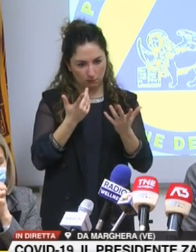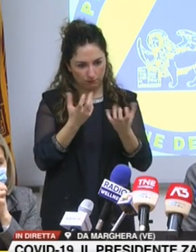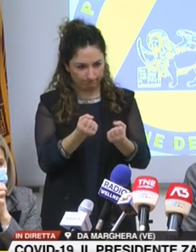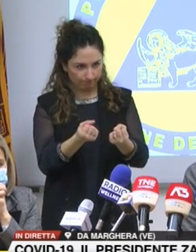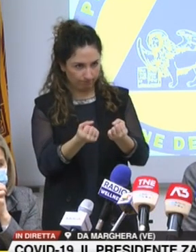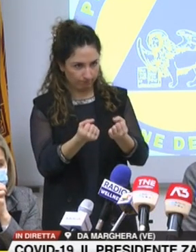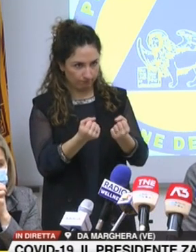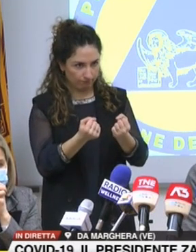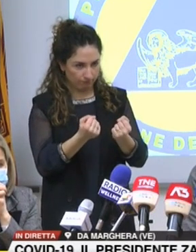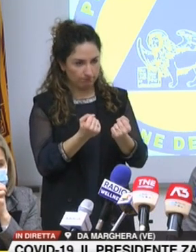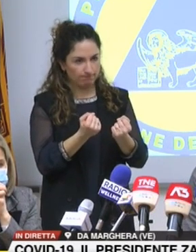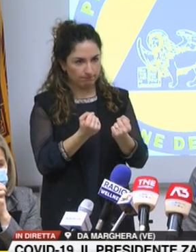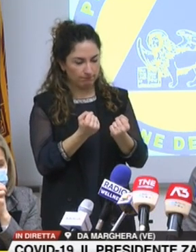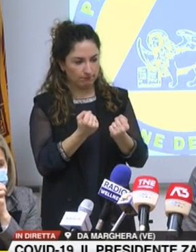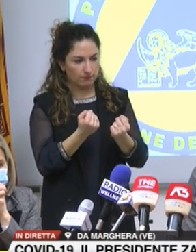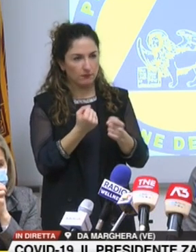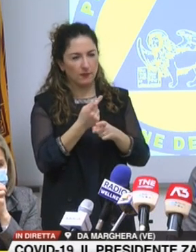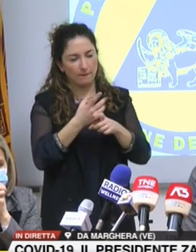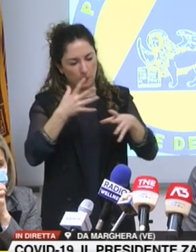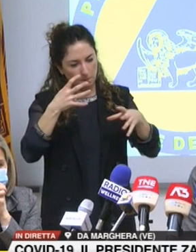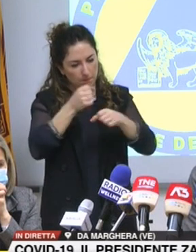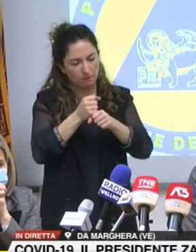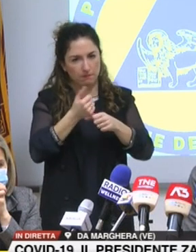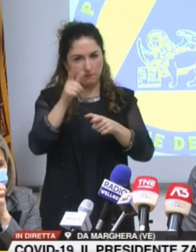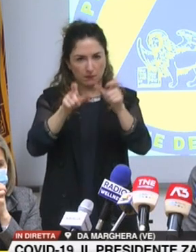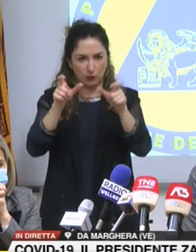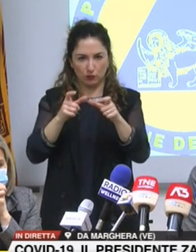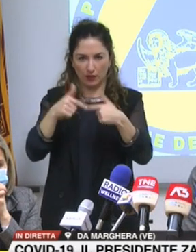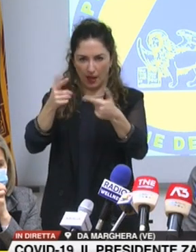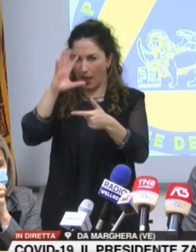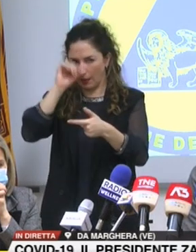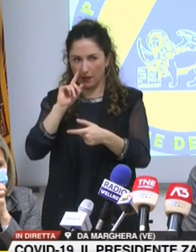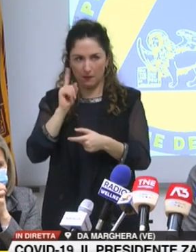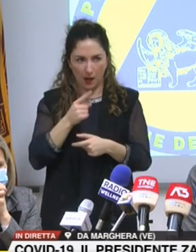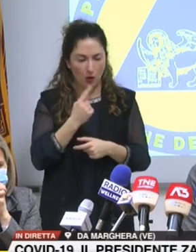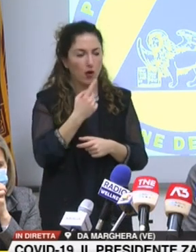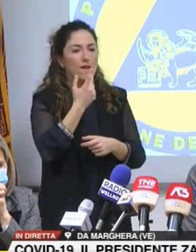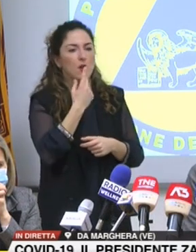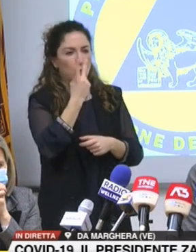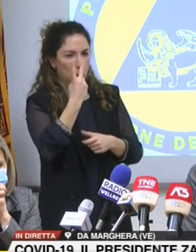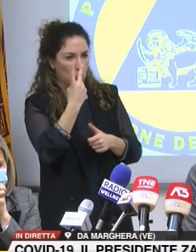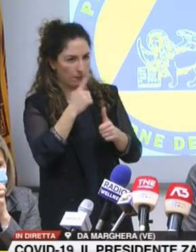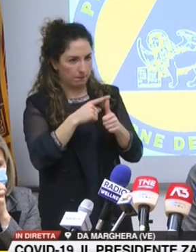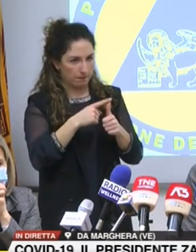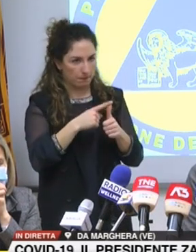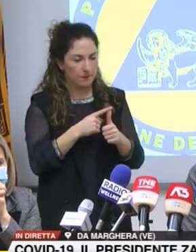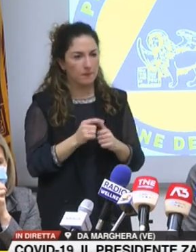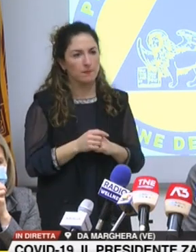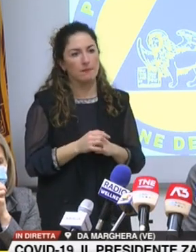ho bisogno di ricapitolare un attimo anche per far capire alla gente. Allora, vorrei capire due cose tecniche